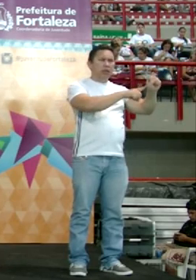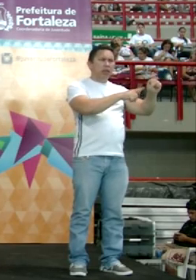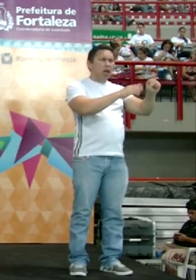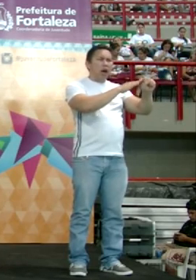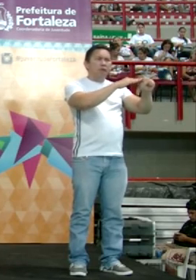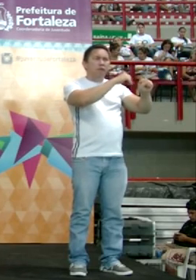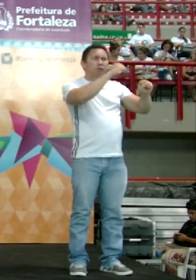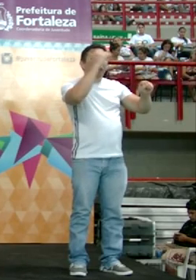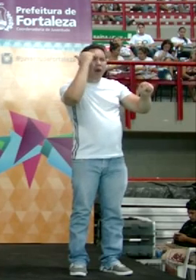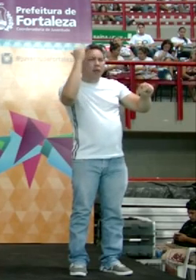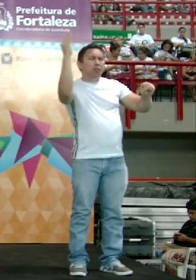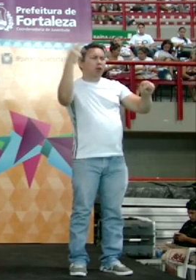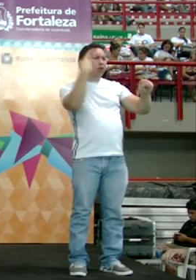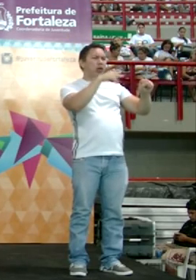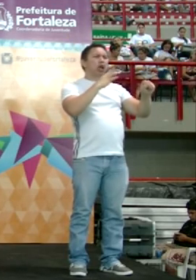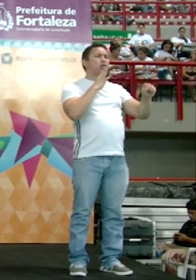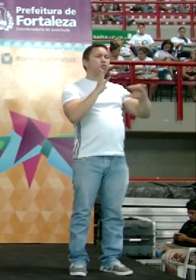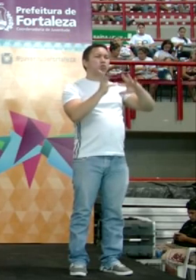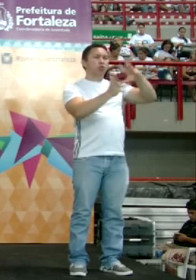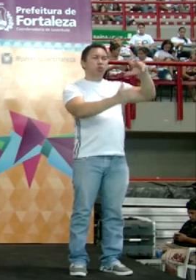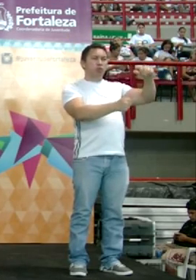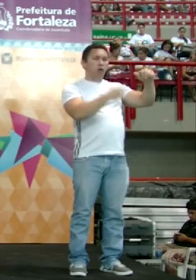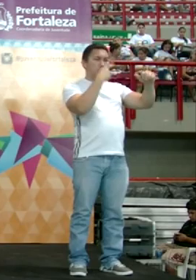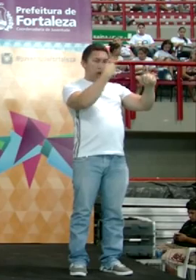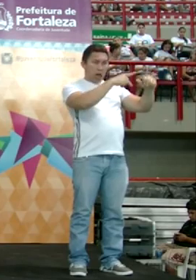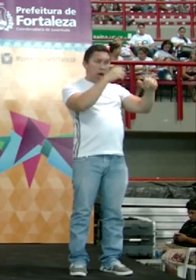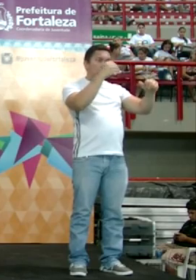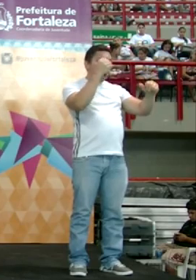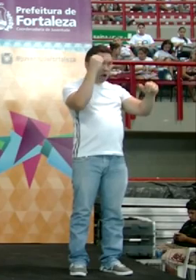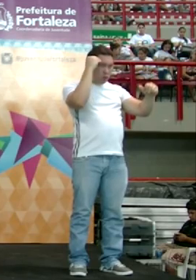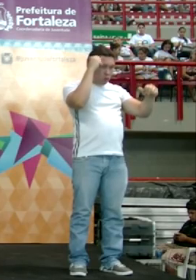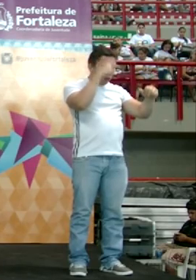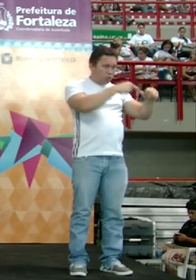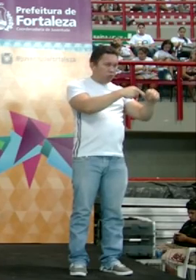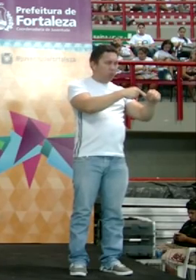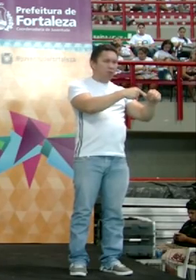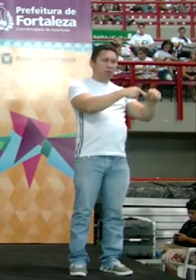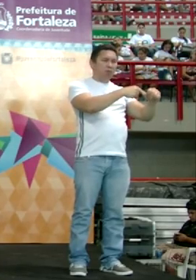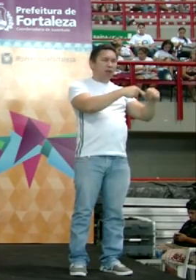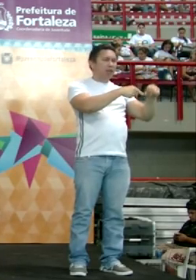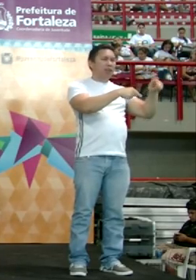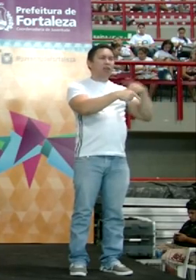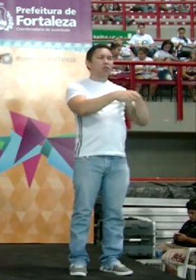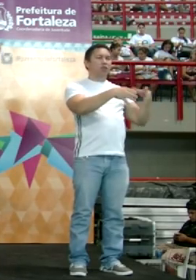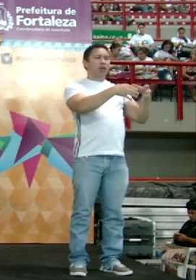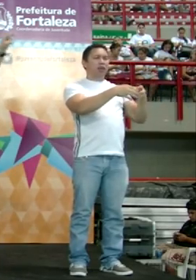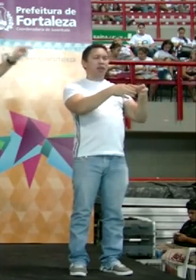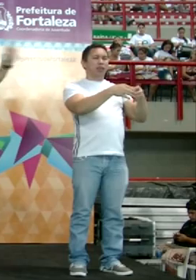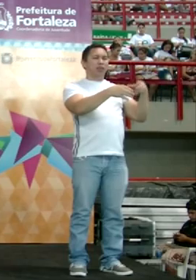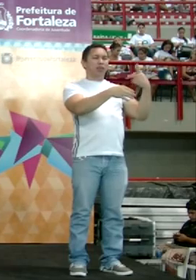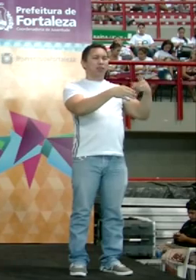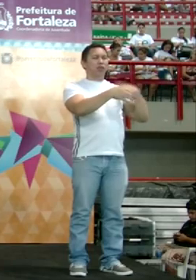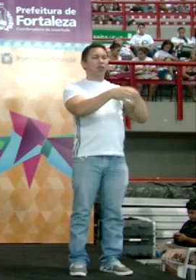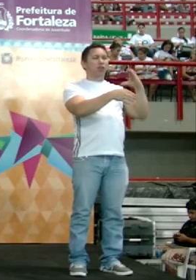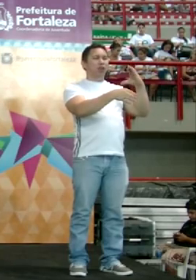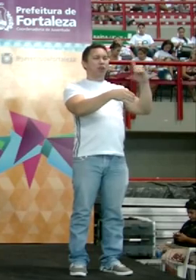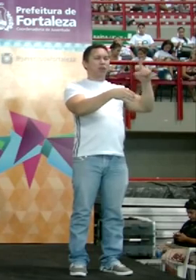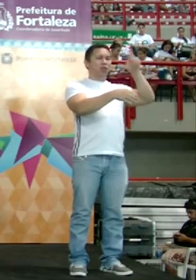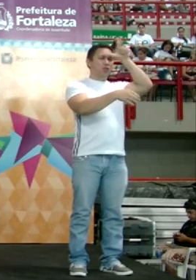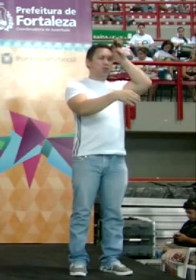gente, é reconhecida no mundo todo. A culpa não é da Petrobras, a culpa é das pessoas que gerenciaram a